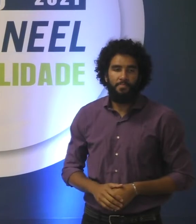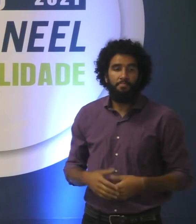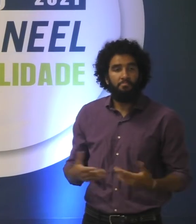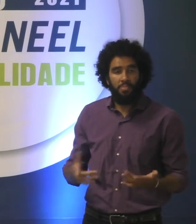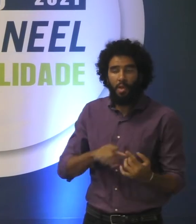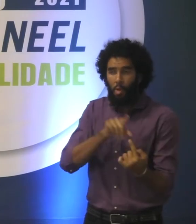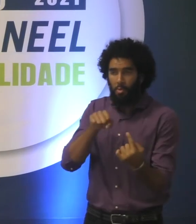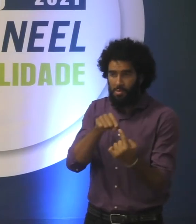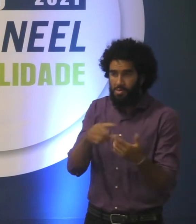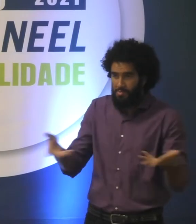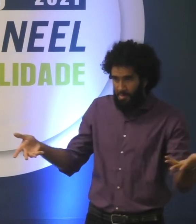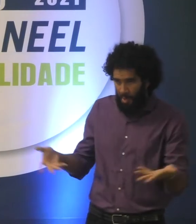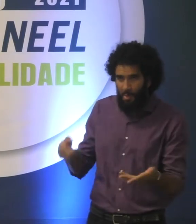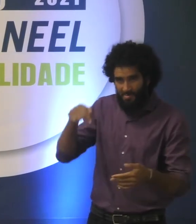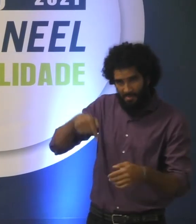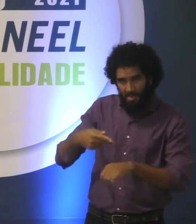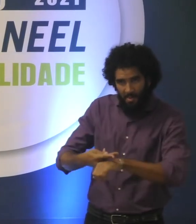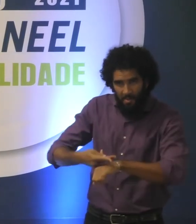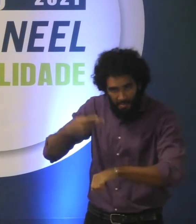Iniciativas como essa, né, do